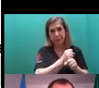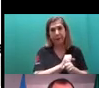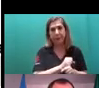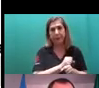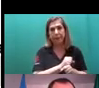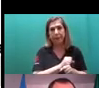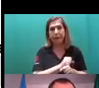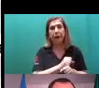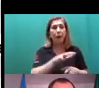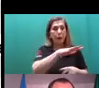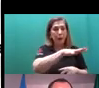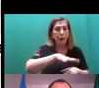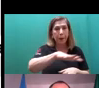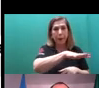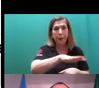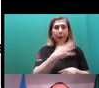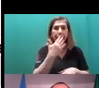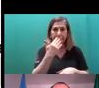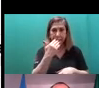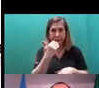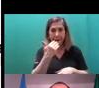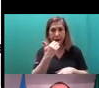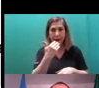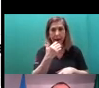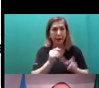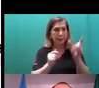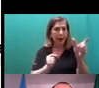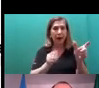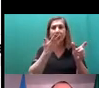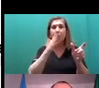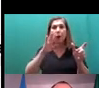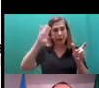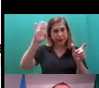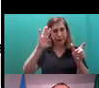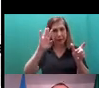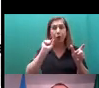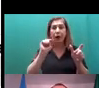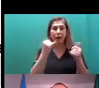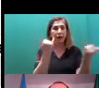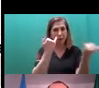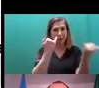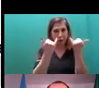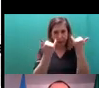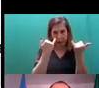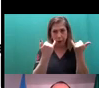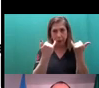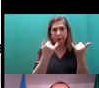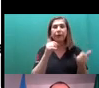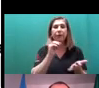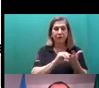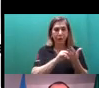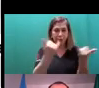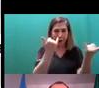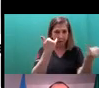aos ambientes alimentares, a palavra-chave é informação. Sim? De onde vêm